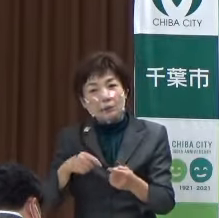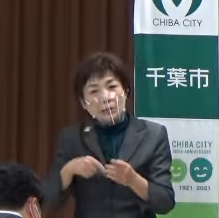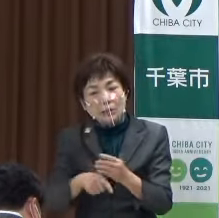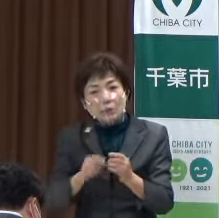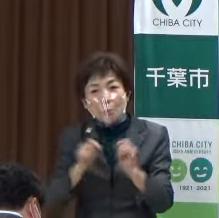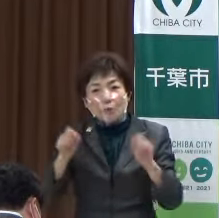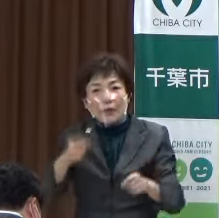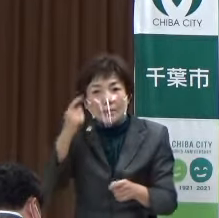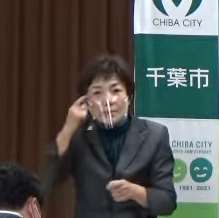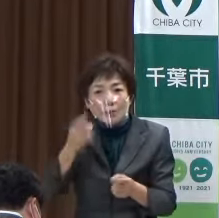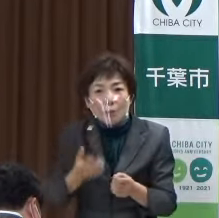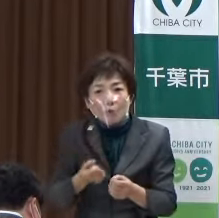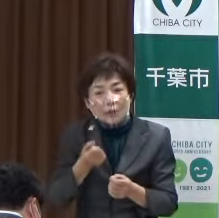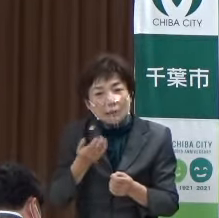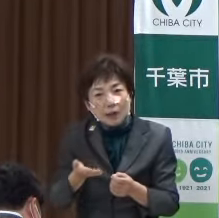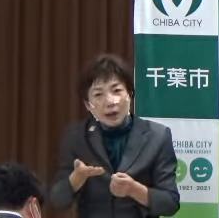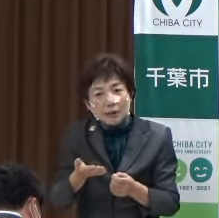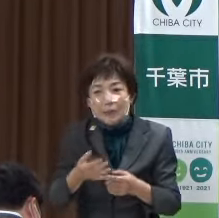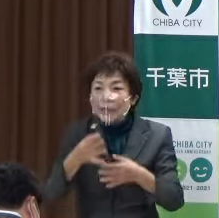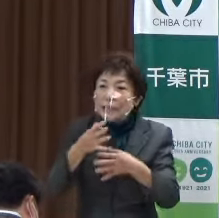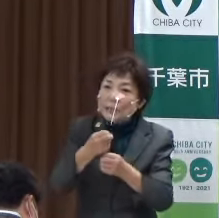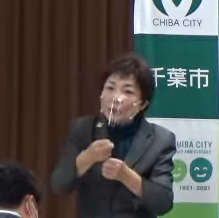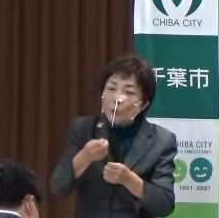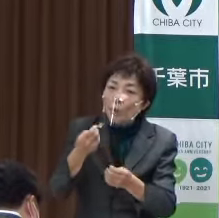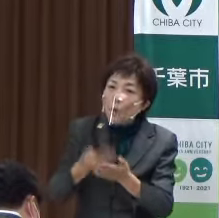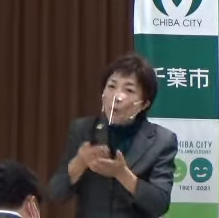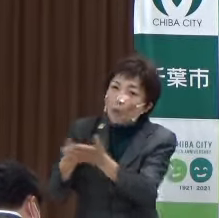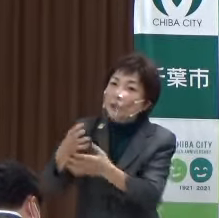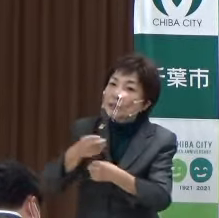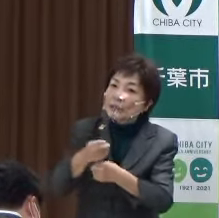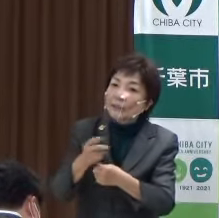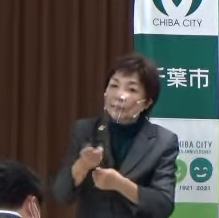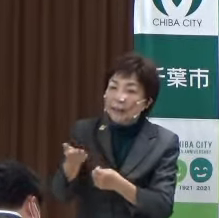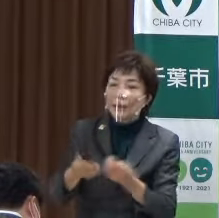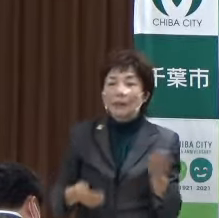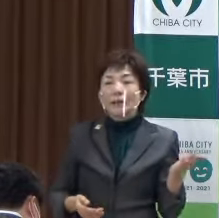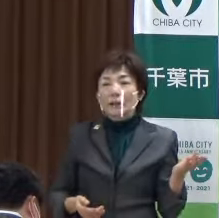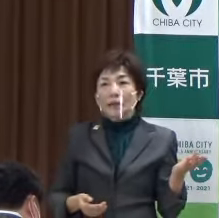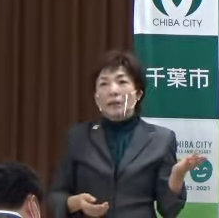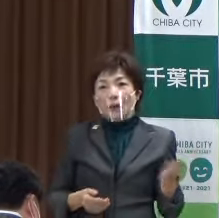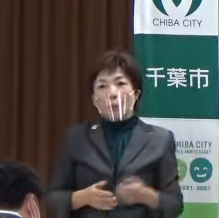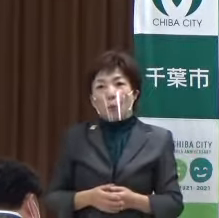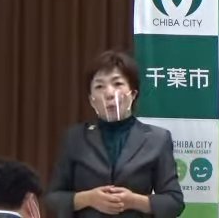持たれたのかということと、あといつ頃に応募したのかということですか。 はい、